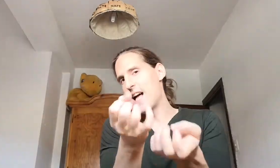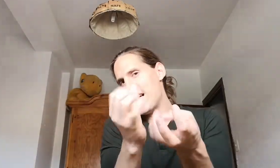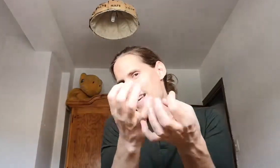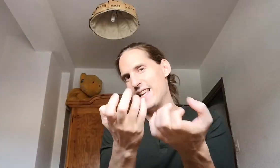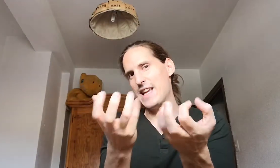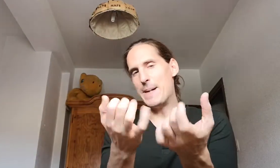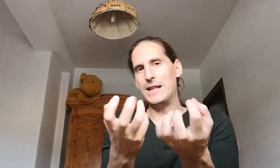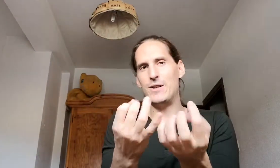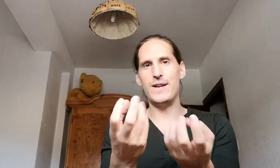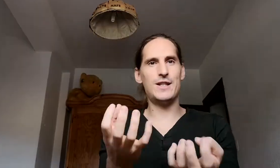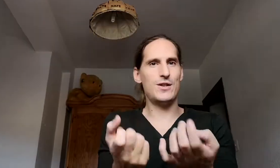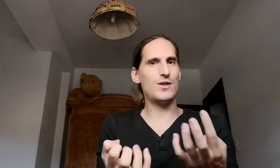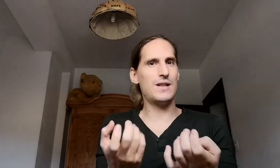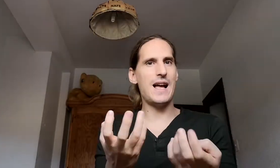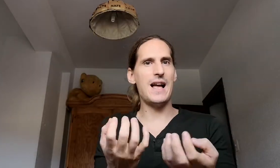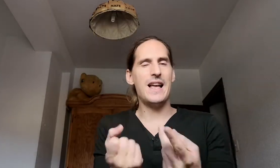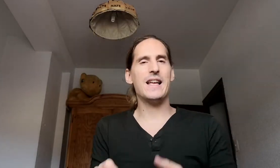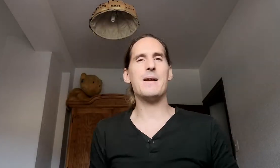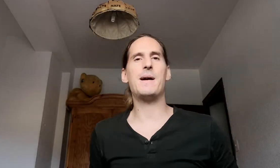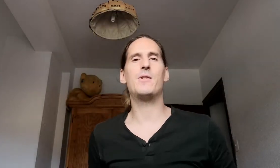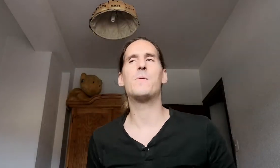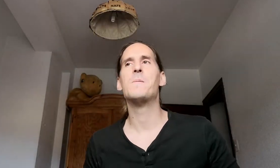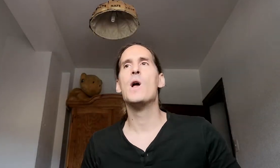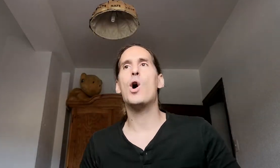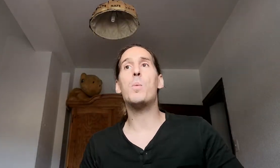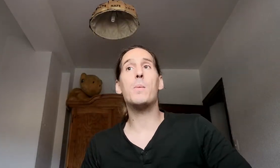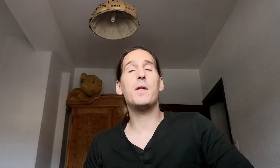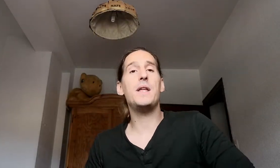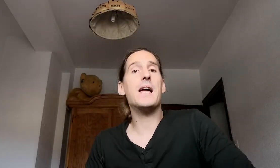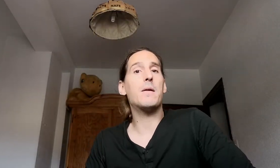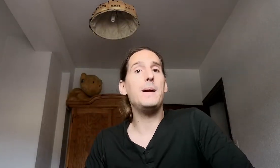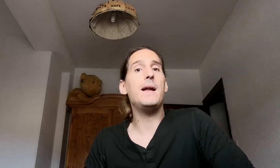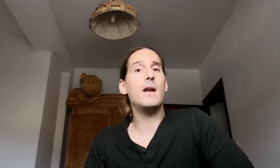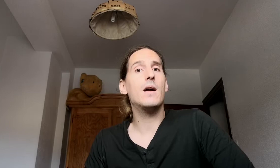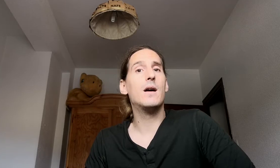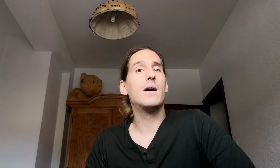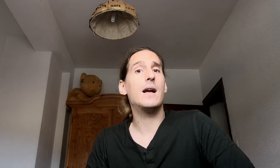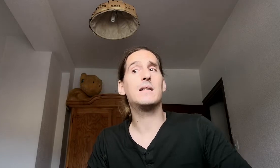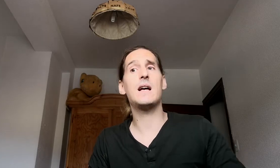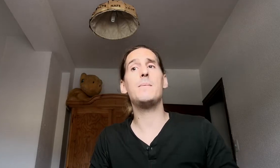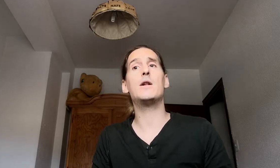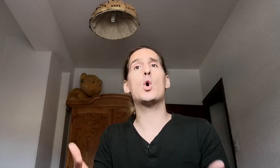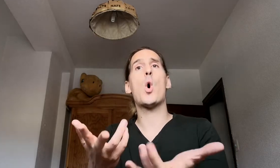Está quemando eso. Eso está quemando. O podemos decir hervir. Está hirviendo.